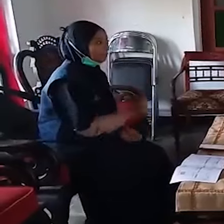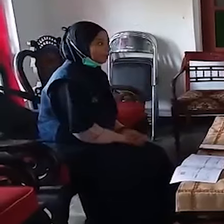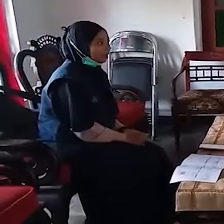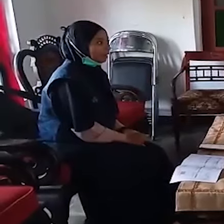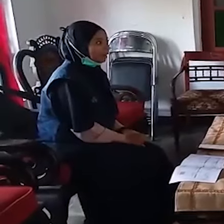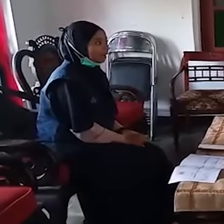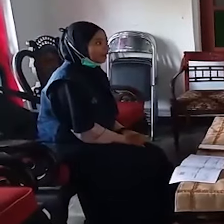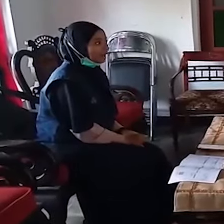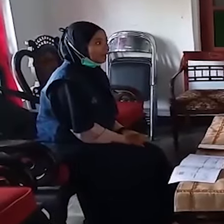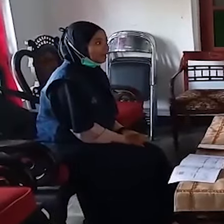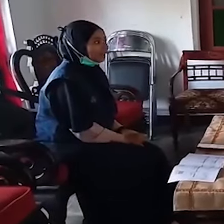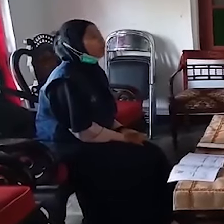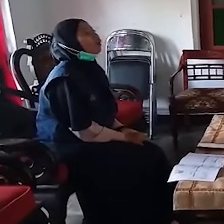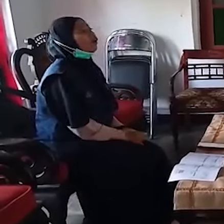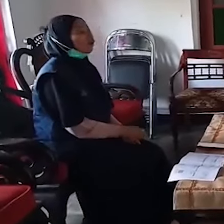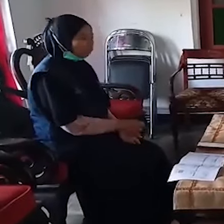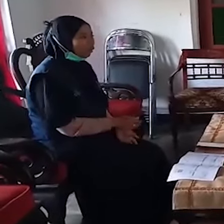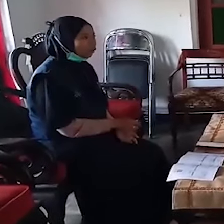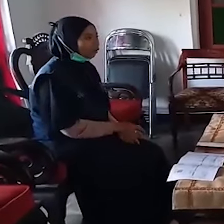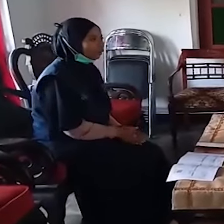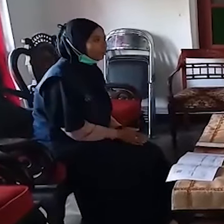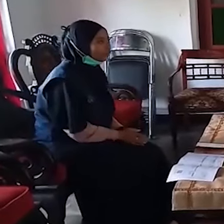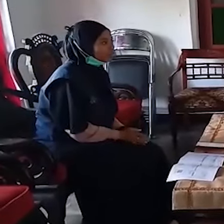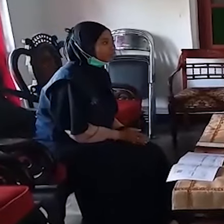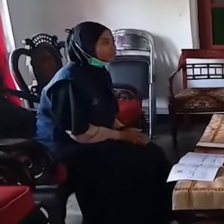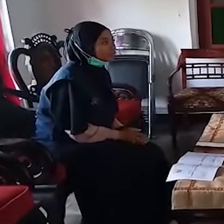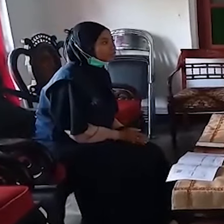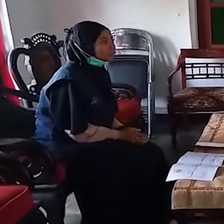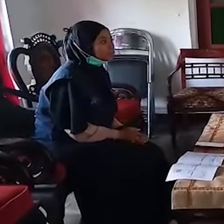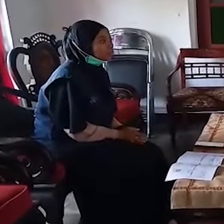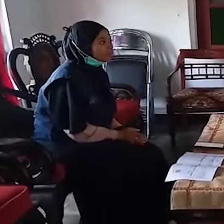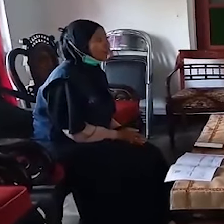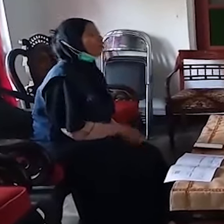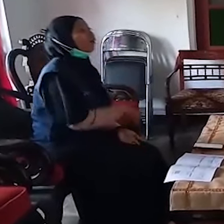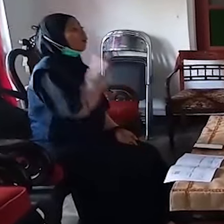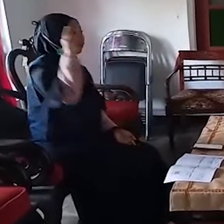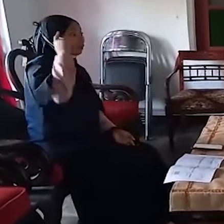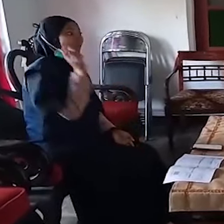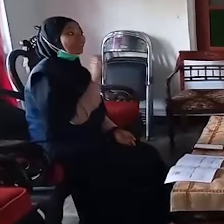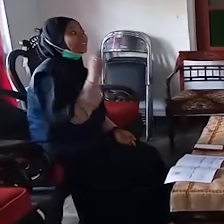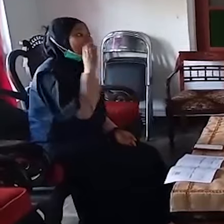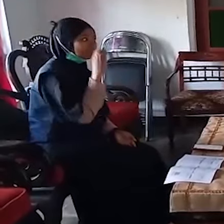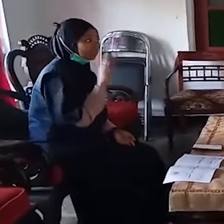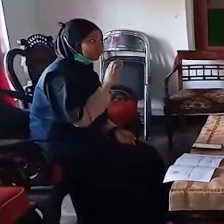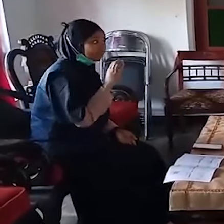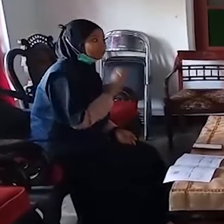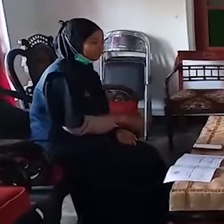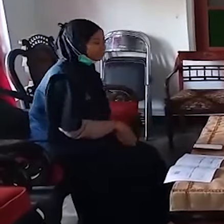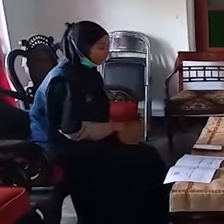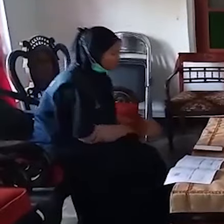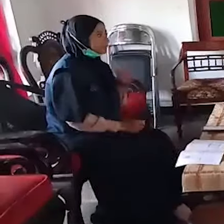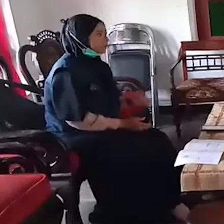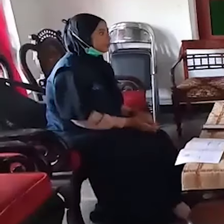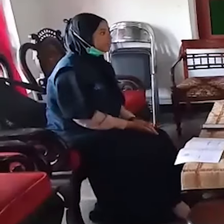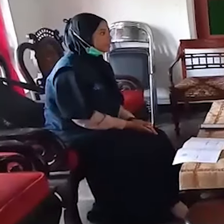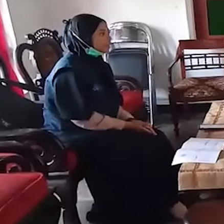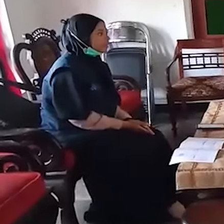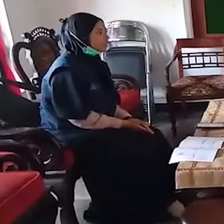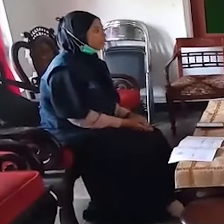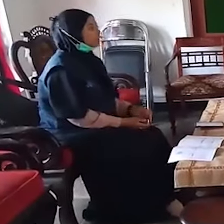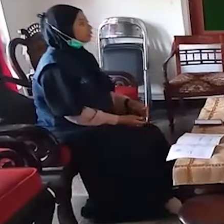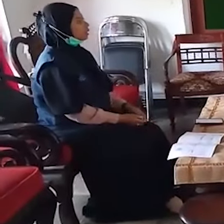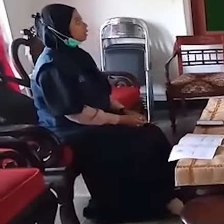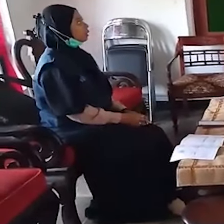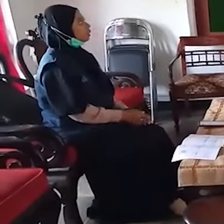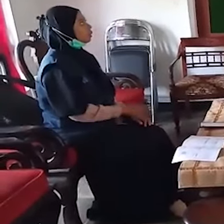gitu. Wah, respon pertama langsung nyari teman tuli buat belajar cara wawancara itu.